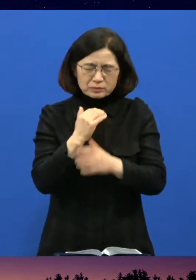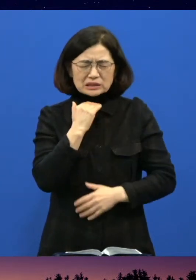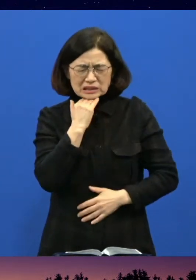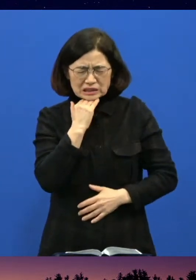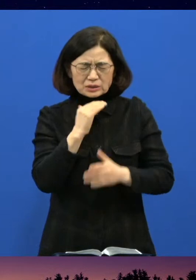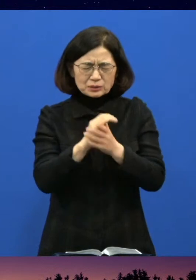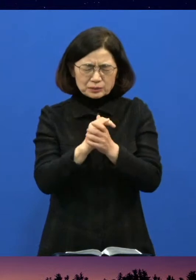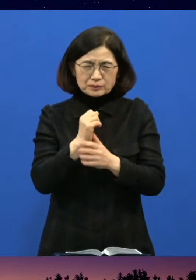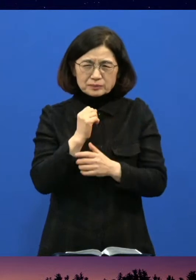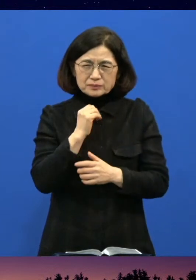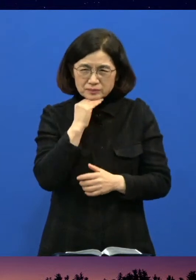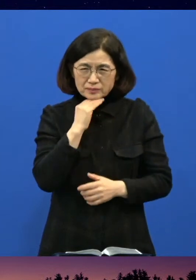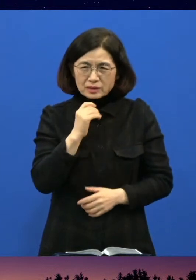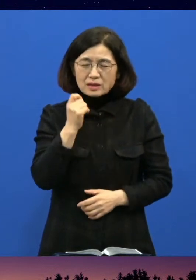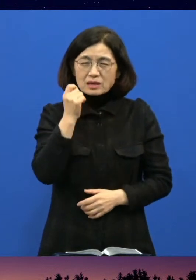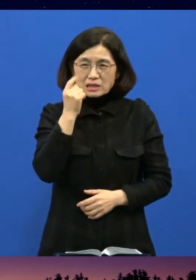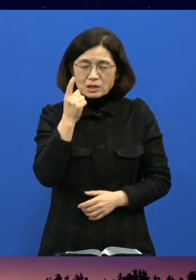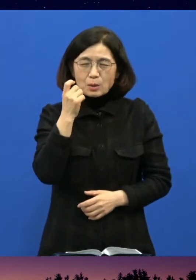5개월, 6개월,